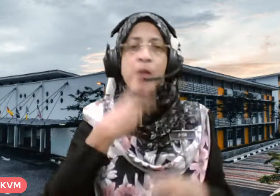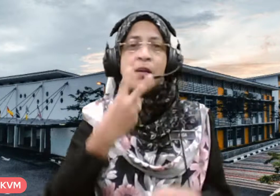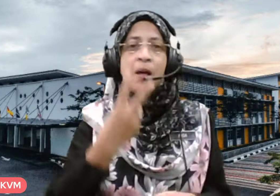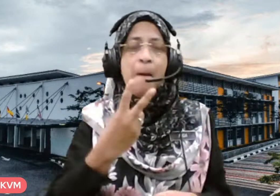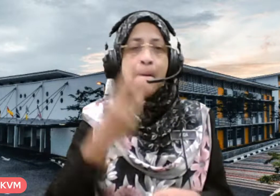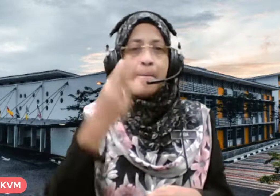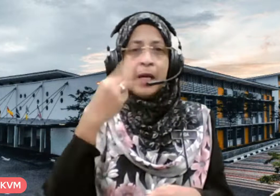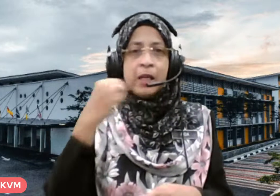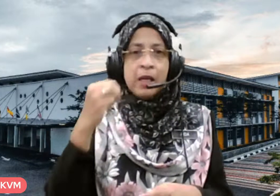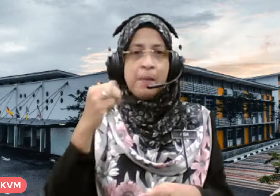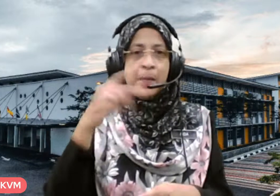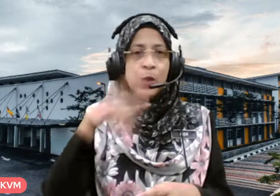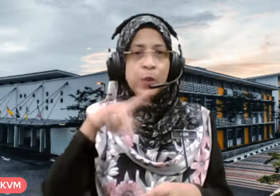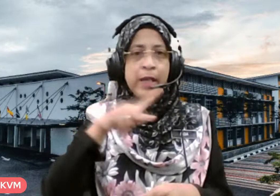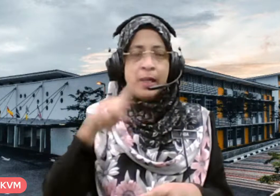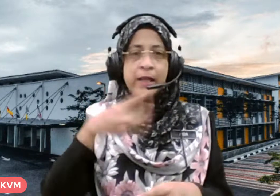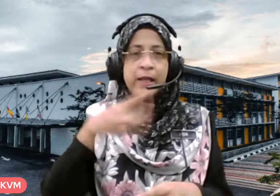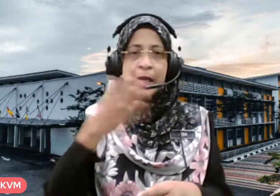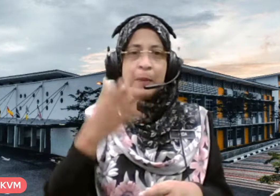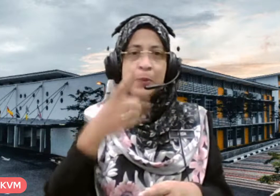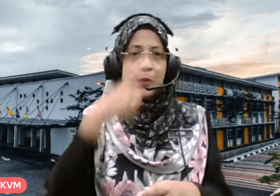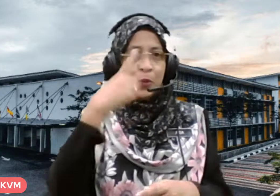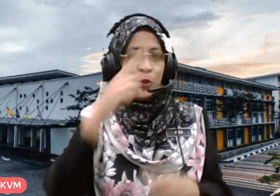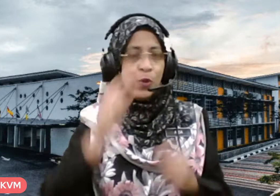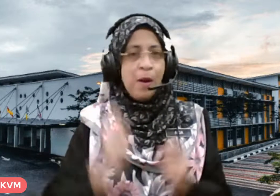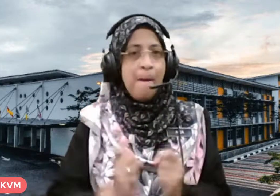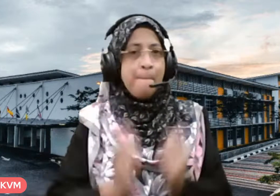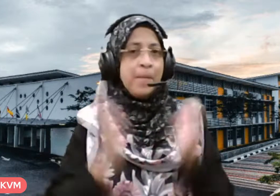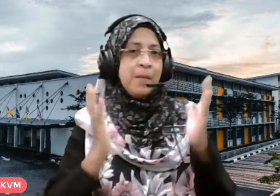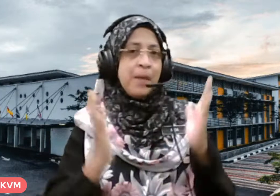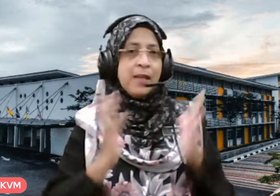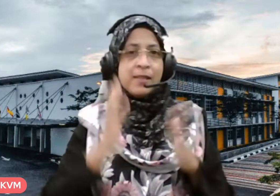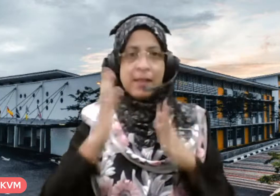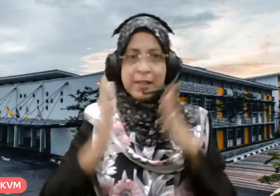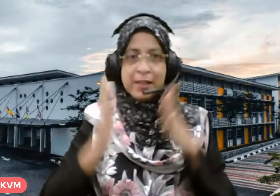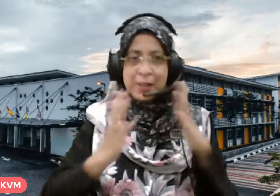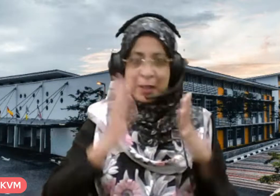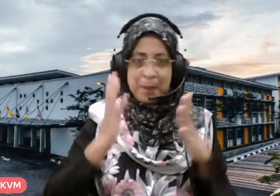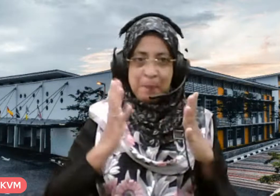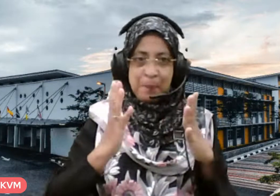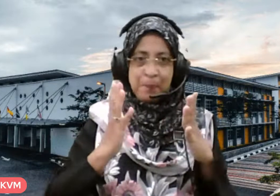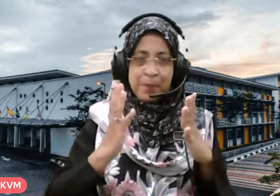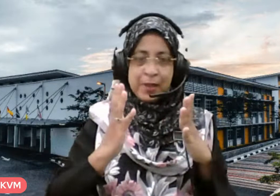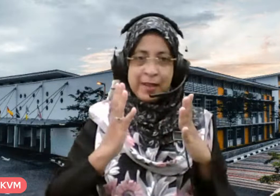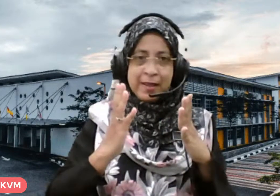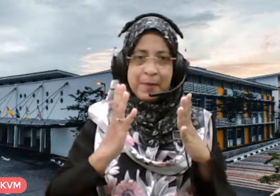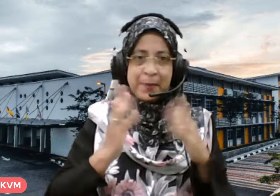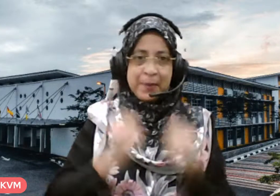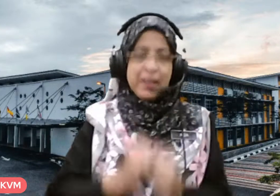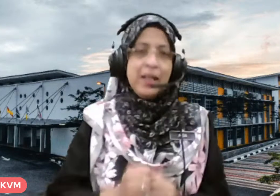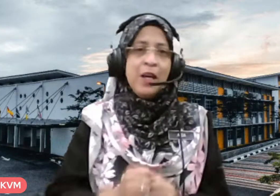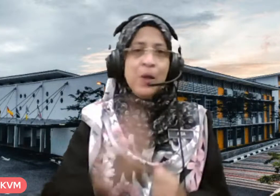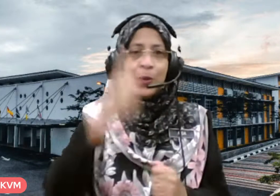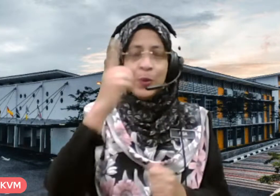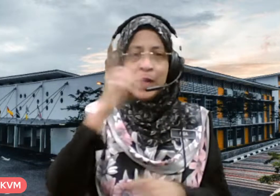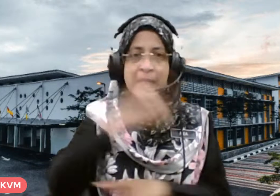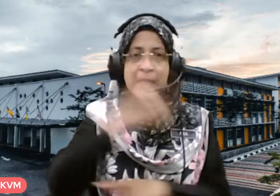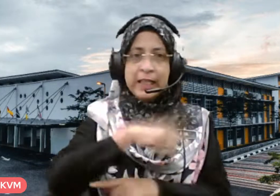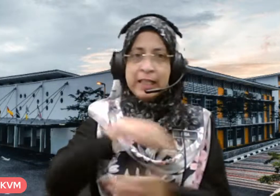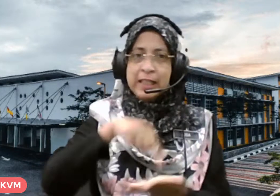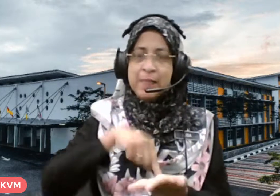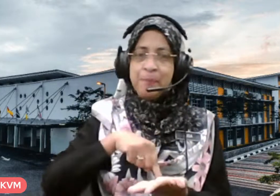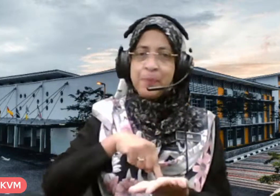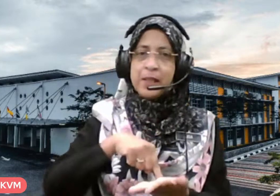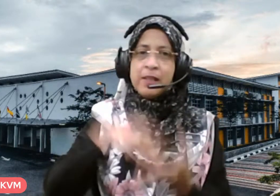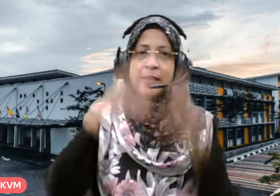bersuara mereka perlukan kamu untuk berbahasa isyarat Oke untuk